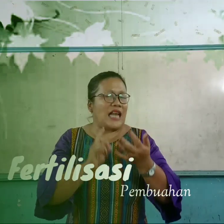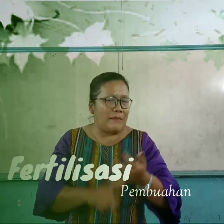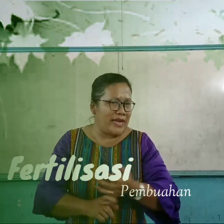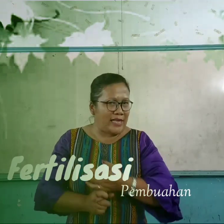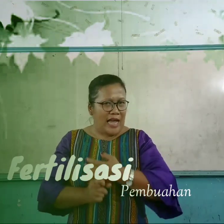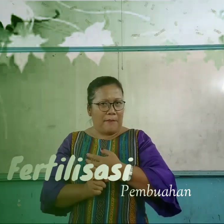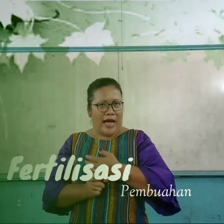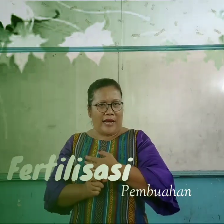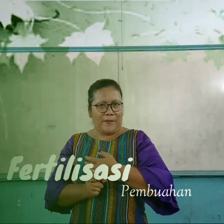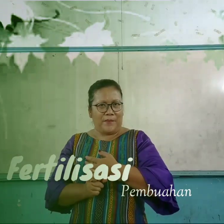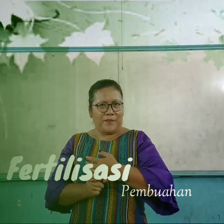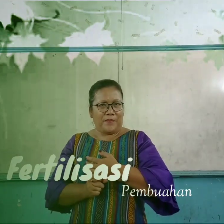kelaminnya sama.